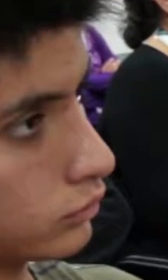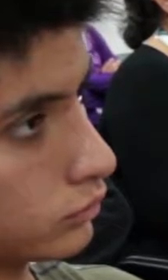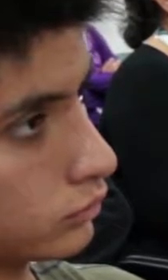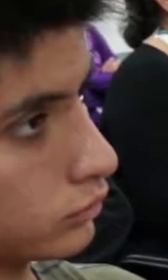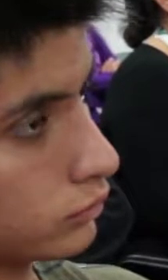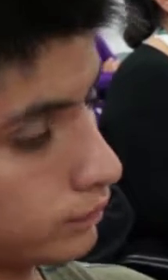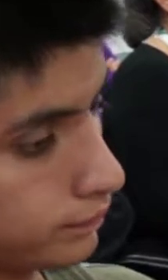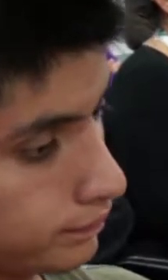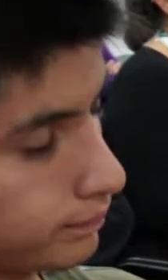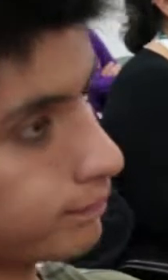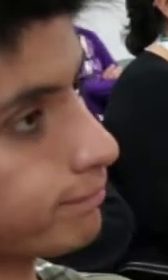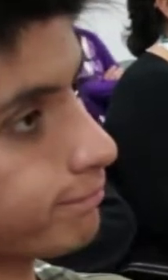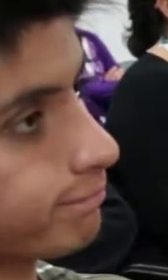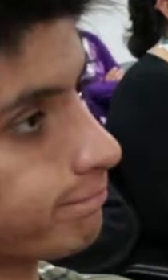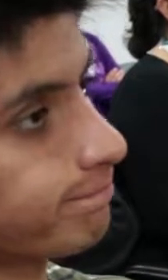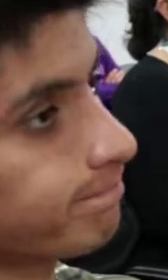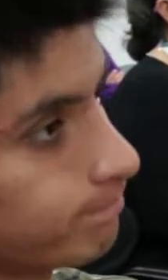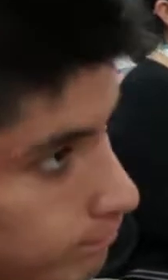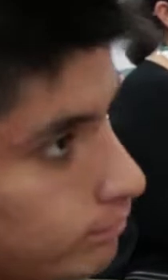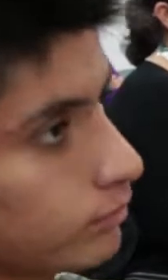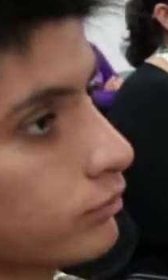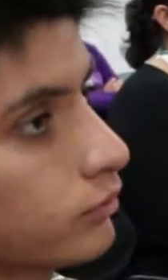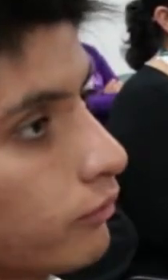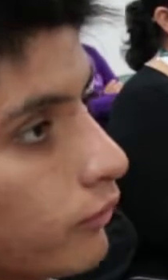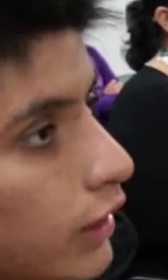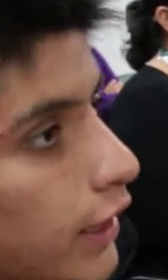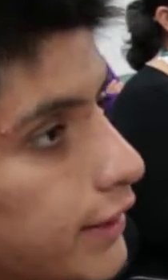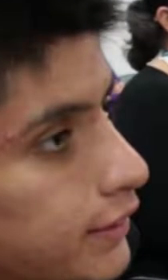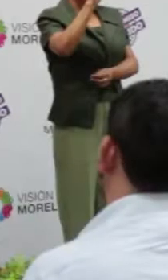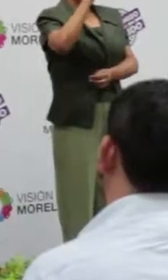Educación y Comunicación. Bienvenidos a Territorio de Calidad.